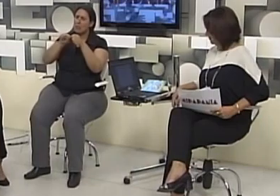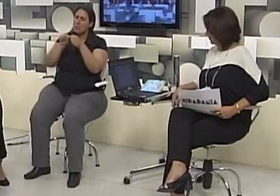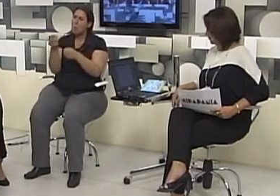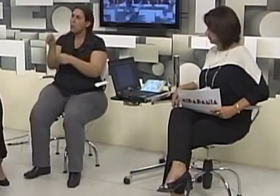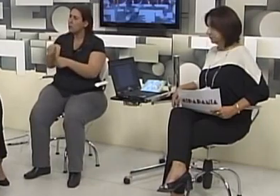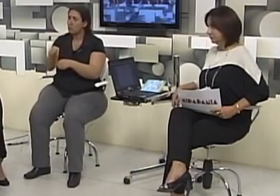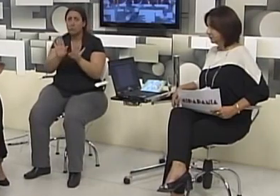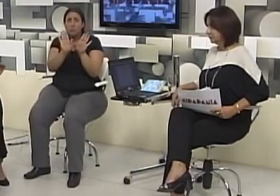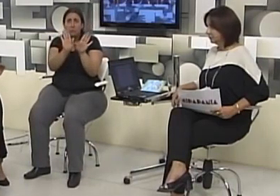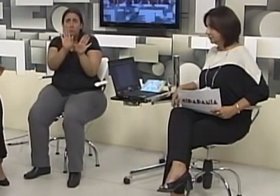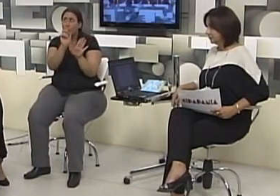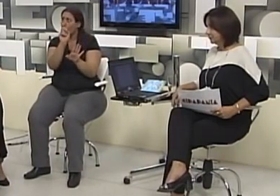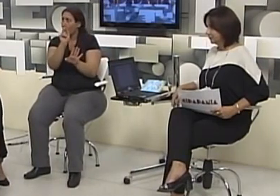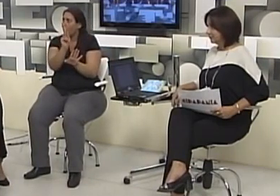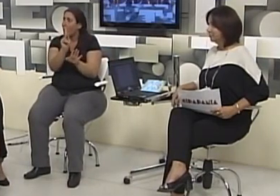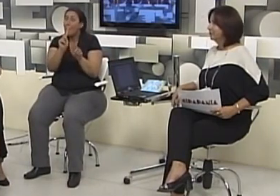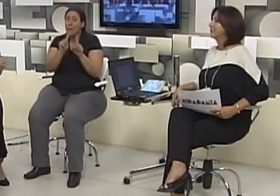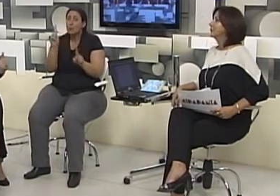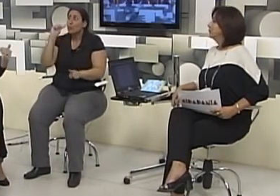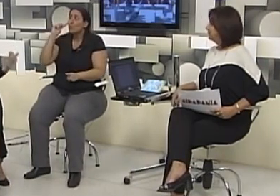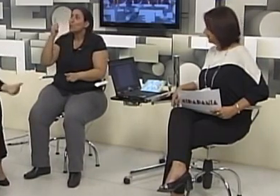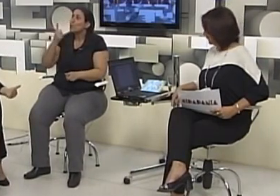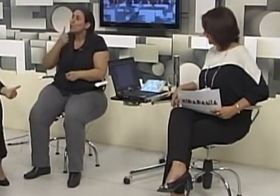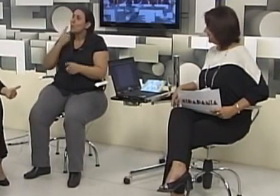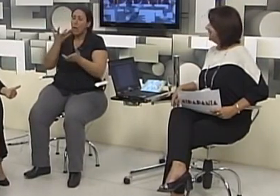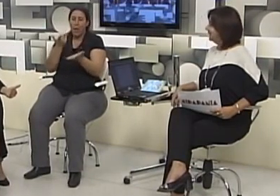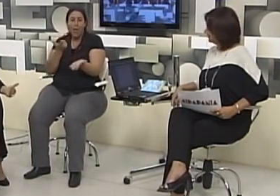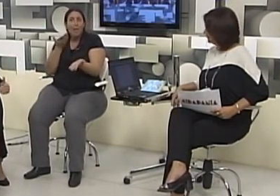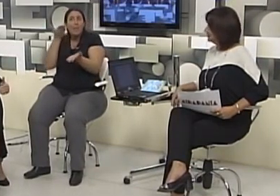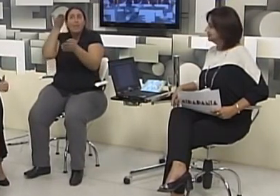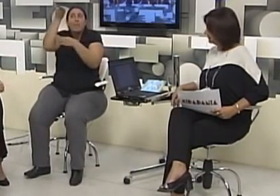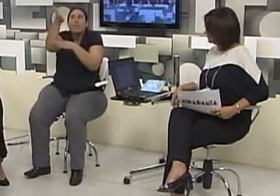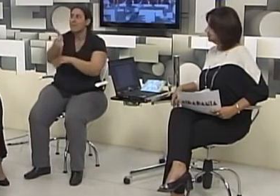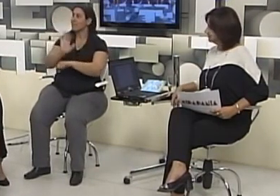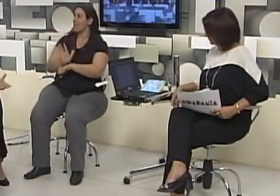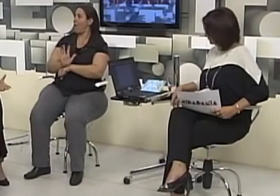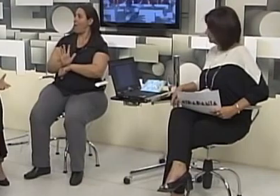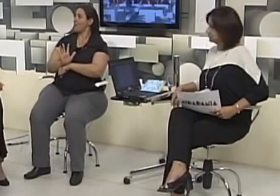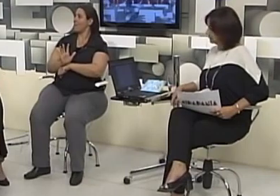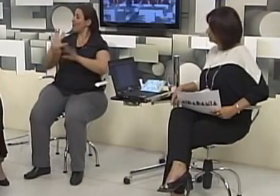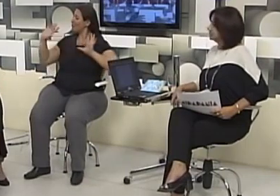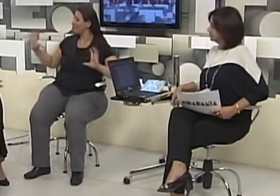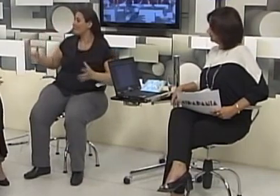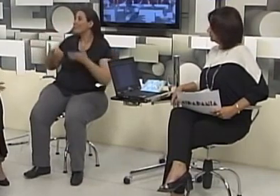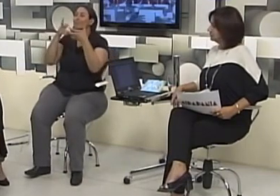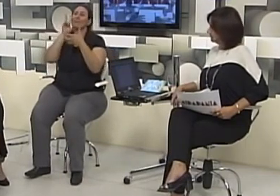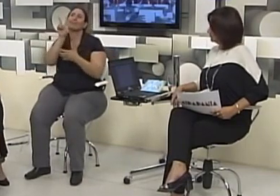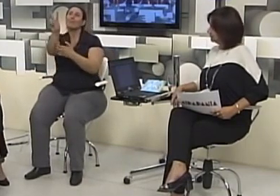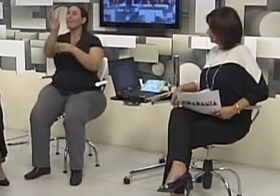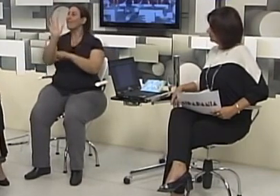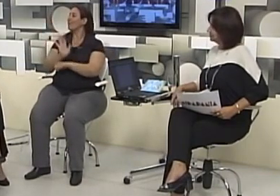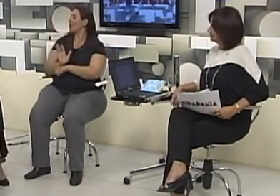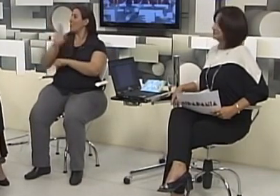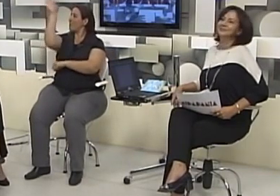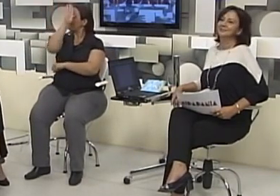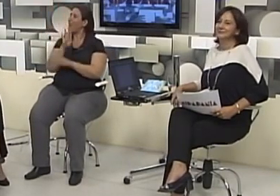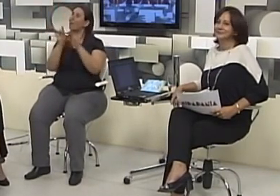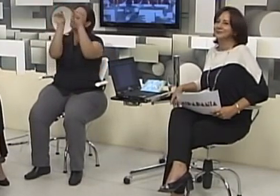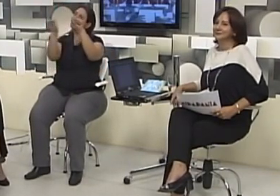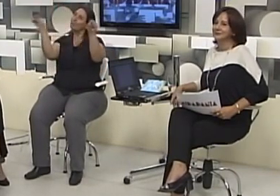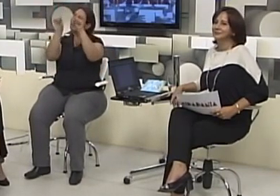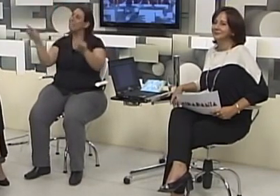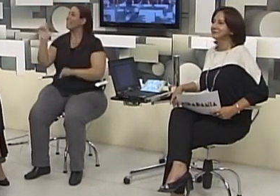equipamento... Com licença, mas o surdo quer ir à estreia do filme nacional com seus amigos e com o direito de poder fazer essa